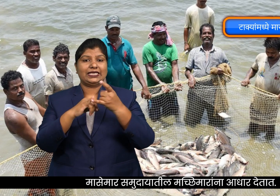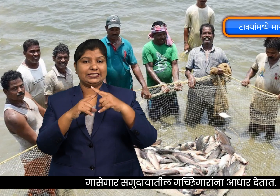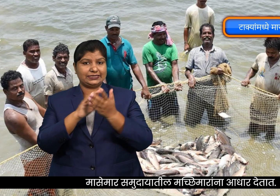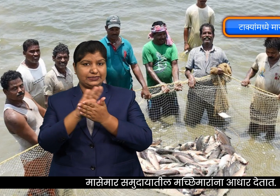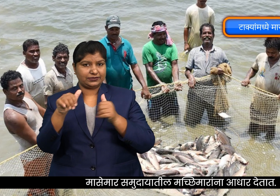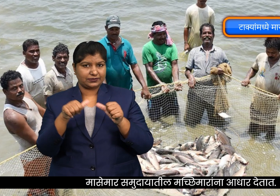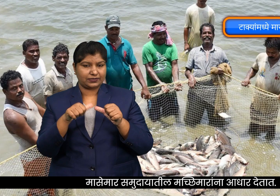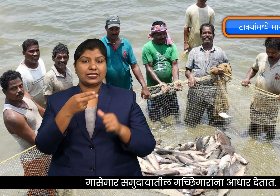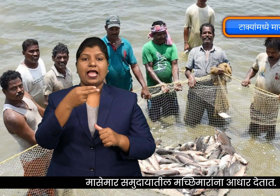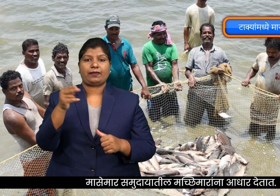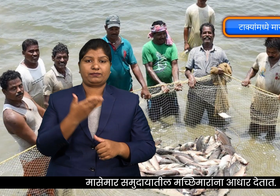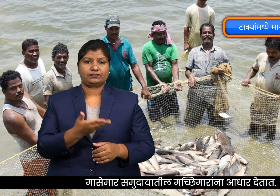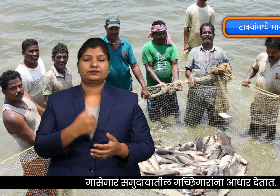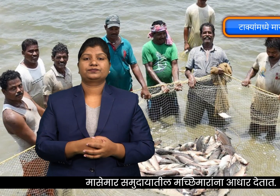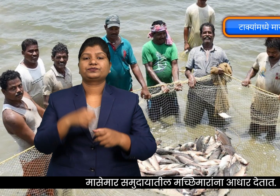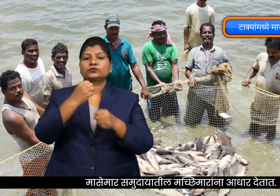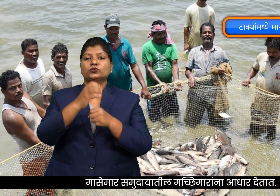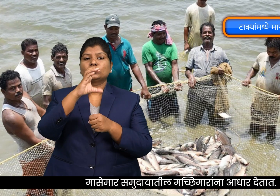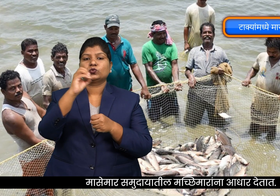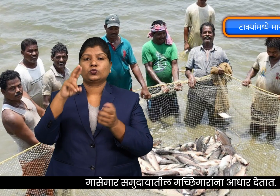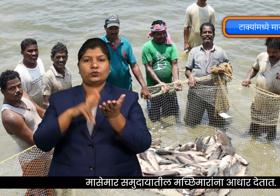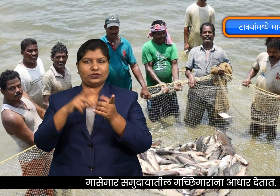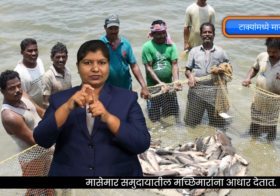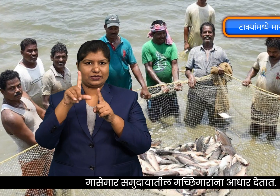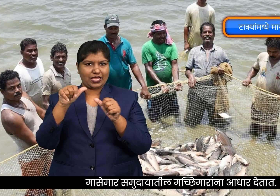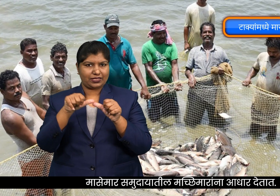मासेमार समुदायातील मच्छीमारांना आधार देतात.